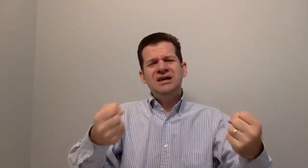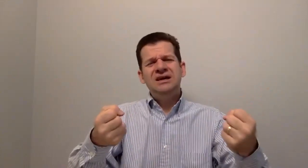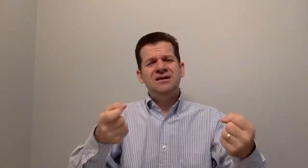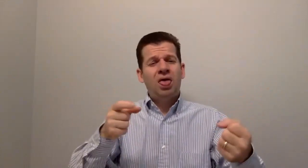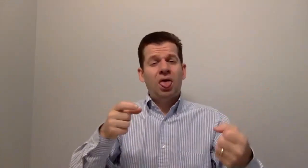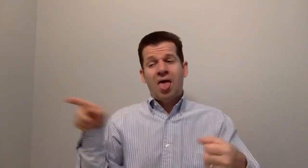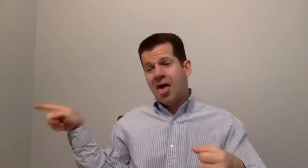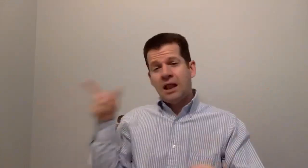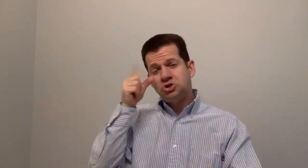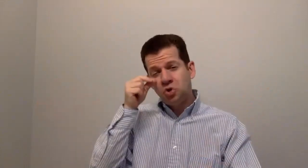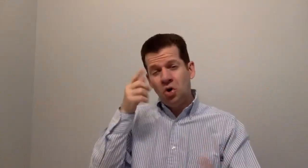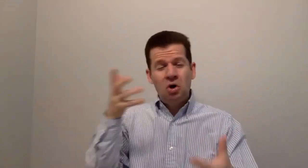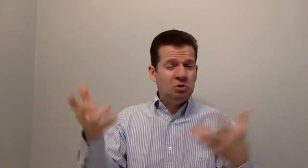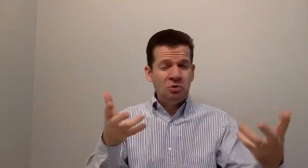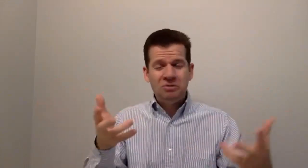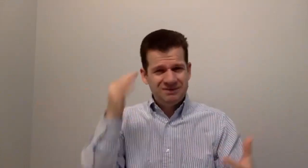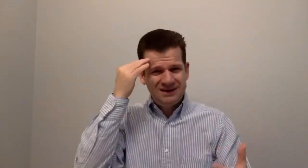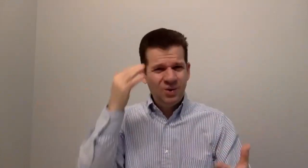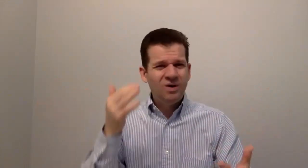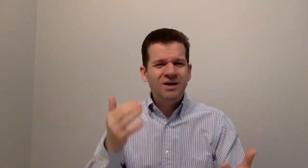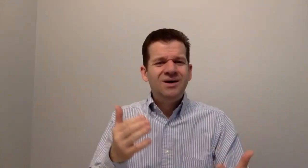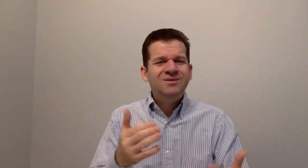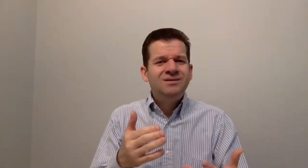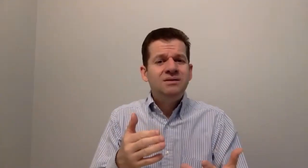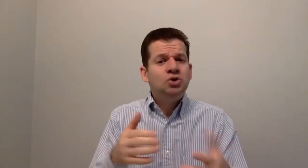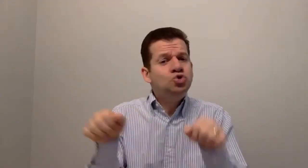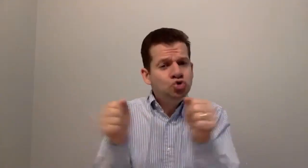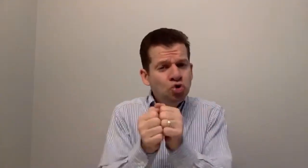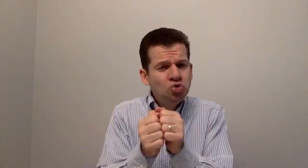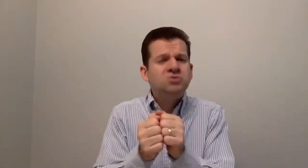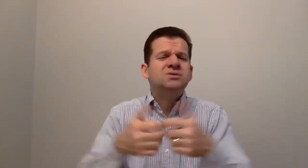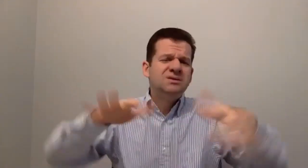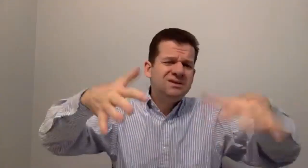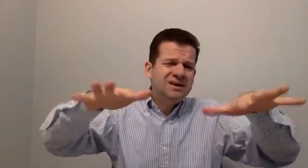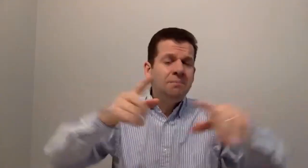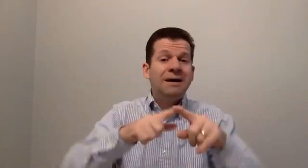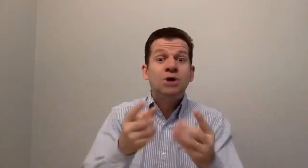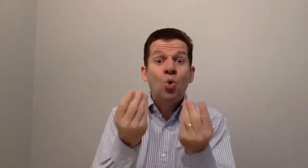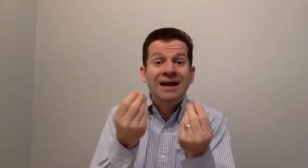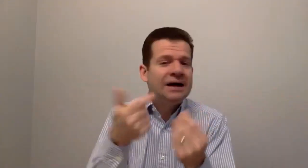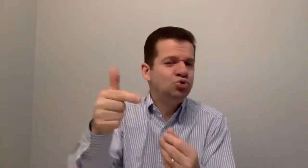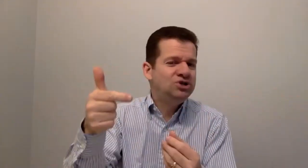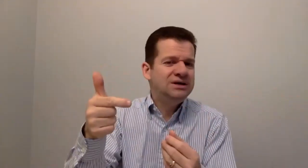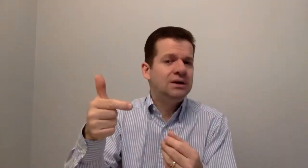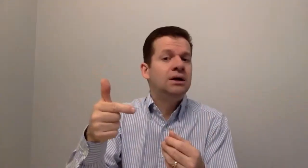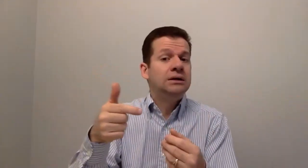dirigir, ela, sono, entendeu? Juntos, mas qualidade não tinha.